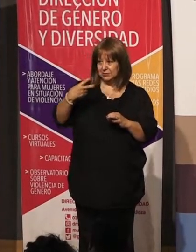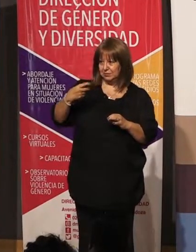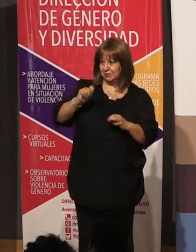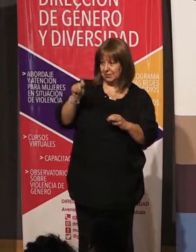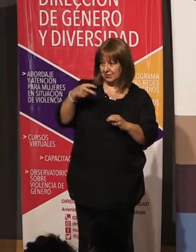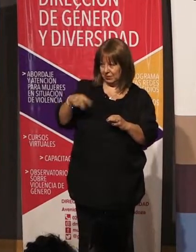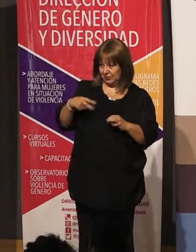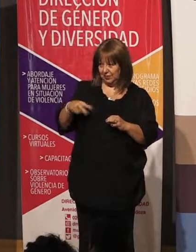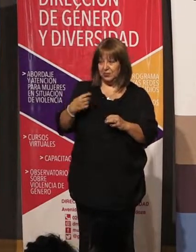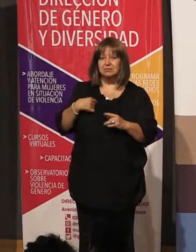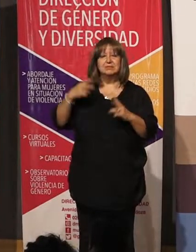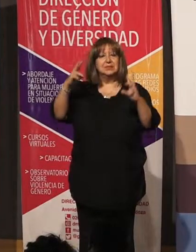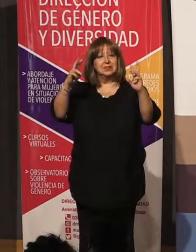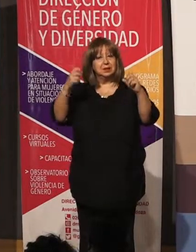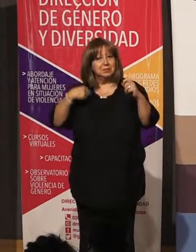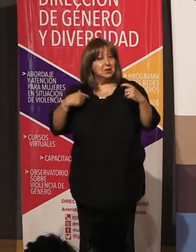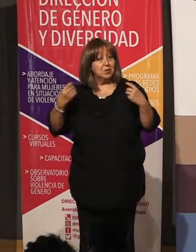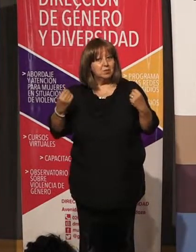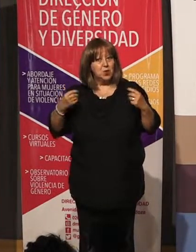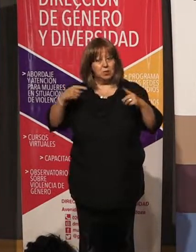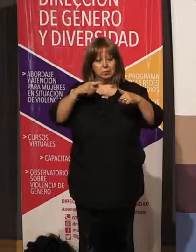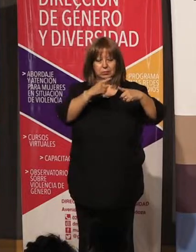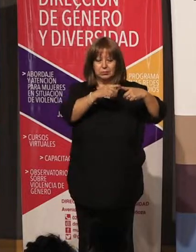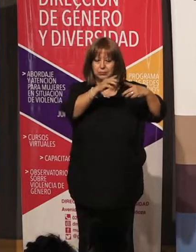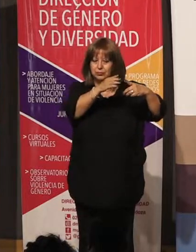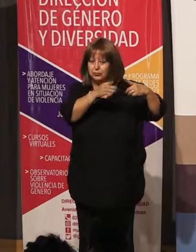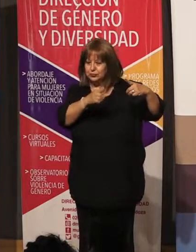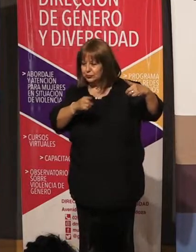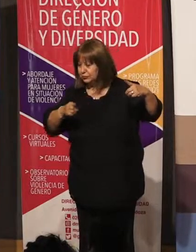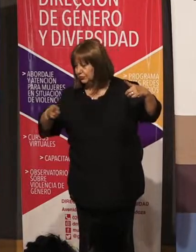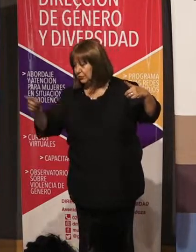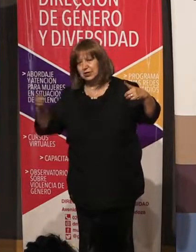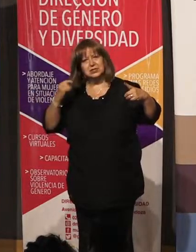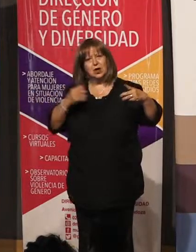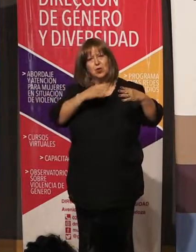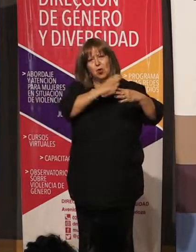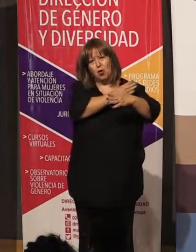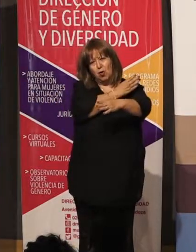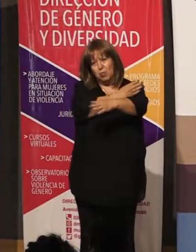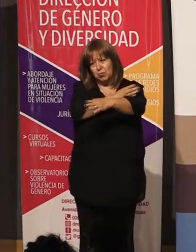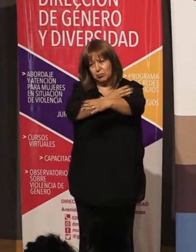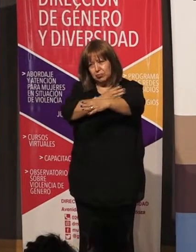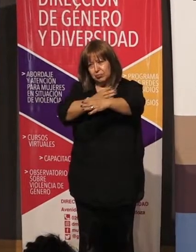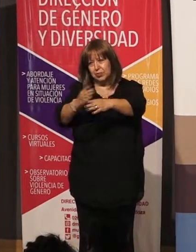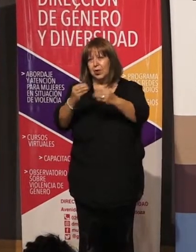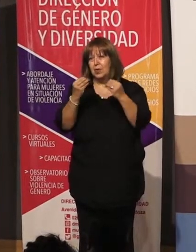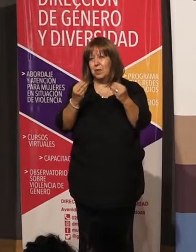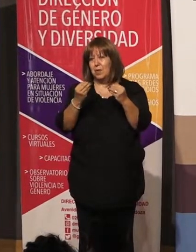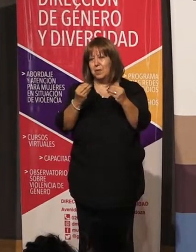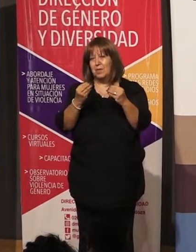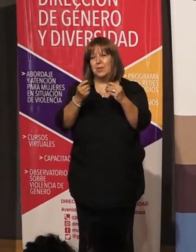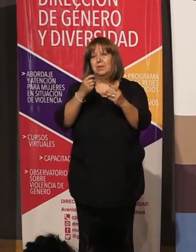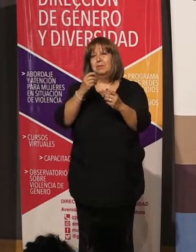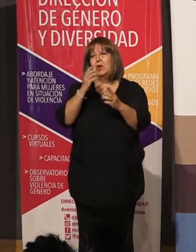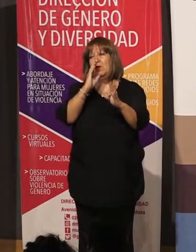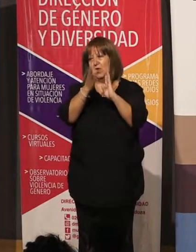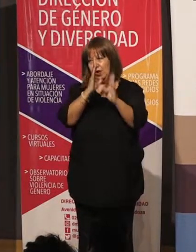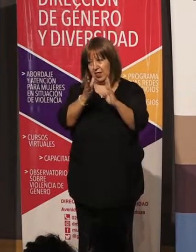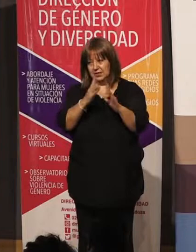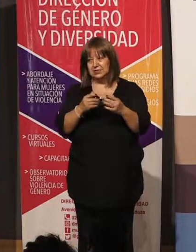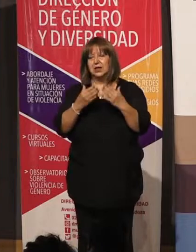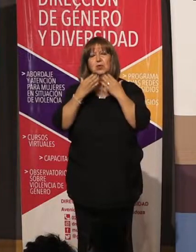titulada Recorridos y desafíos actuales en el abordaje de las violencias por motivos de género. Agradecemos